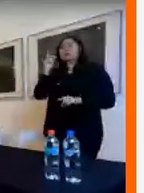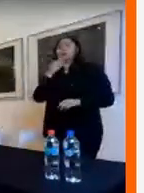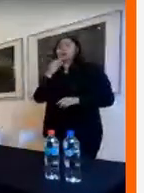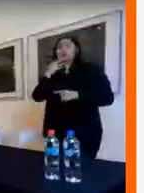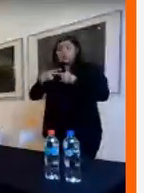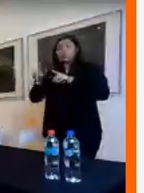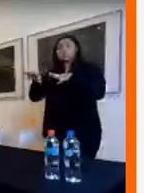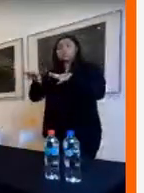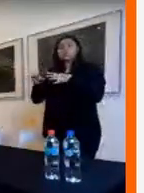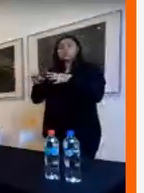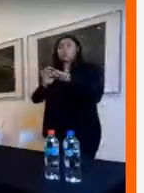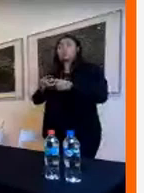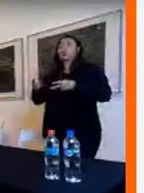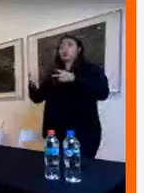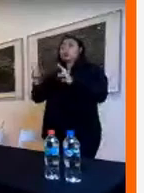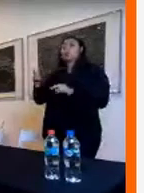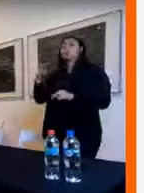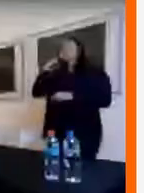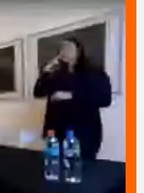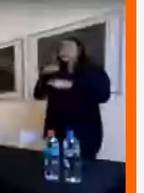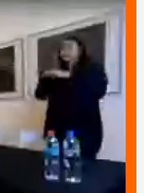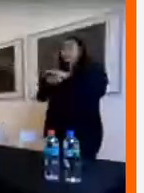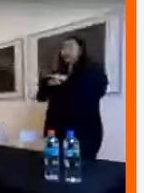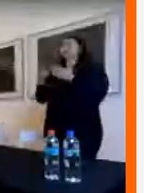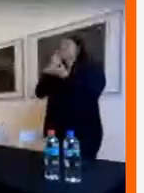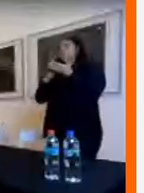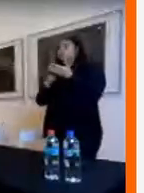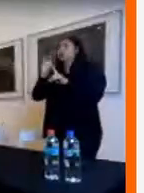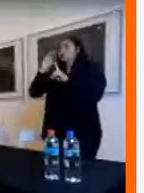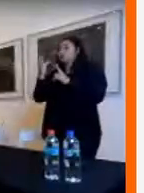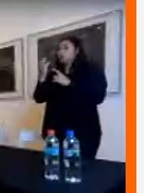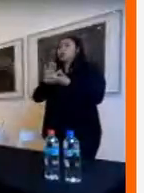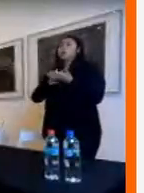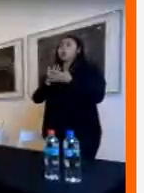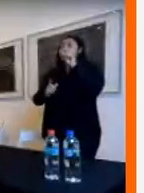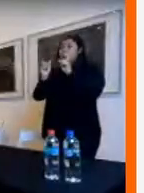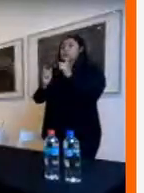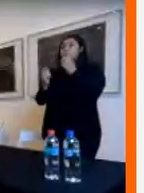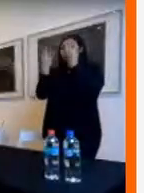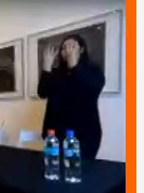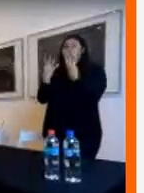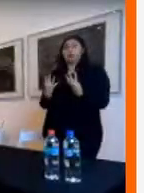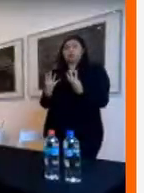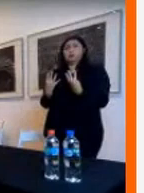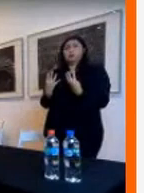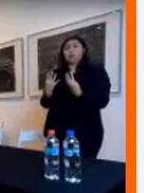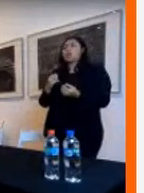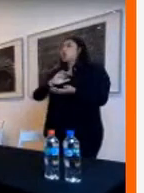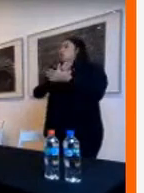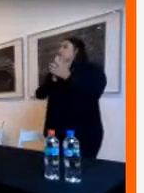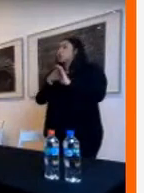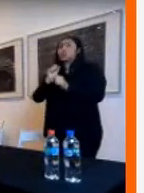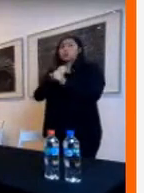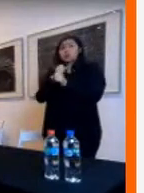como, por ejemplo, el derecho humano de acceso a la arte y la cultura, por ejemplo, para personas que están privadas de libertad. Entonces, nosotros, todos nuestros talleres